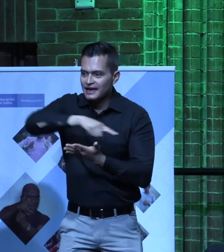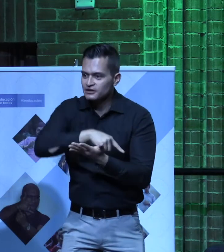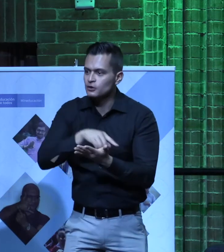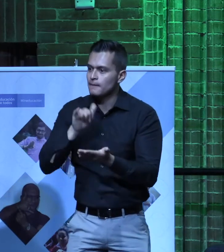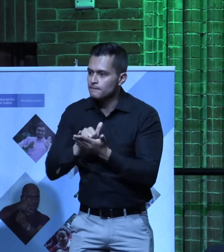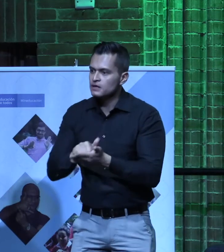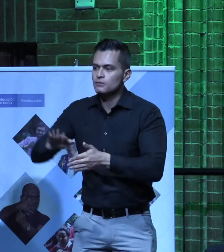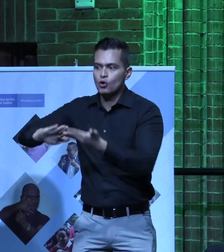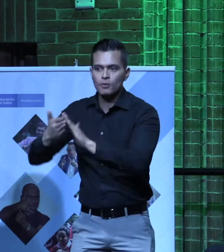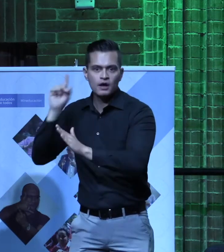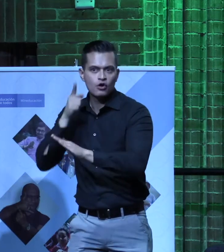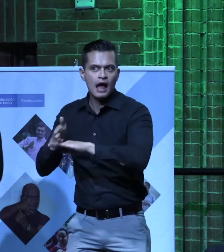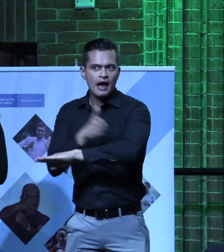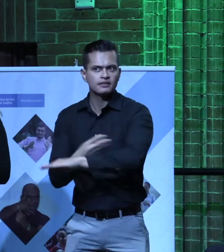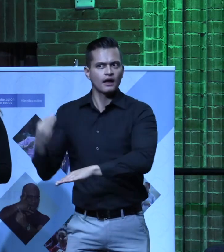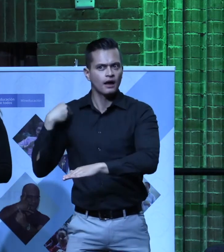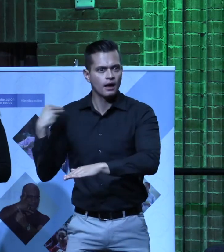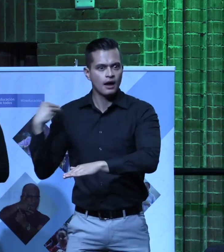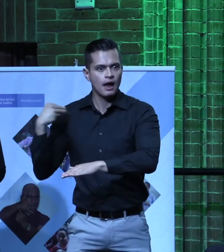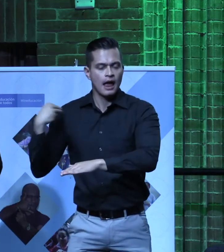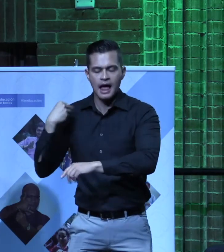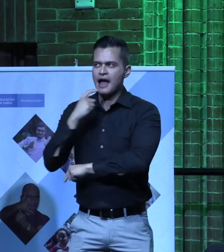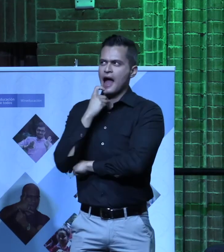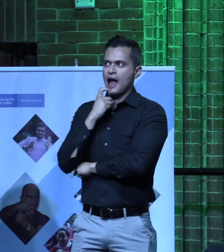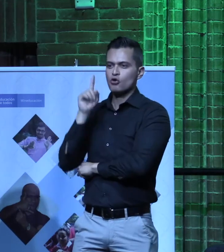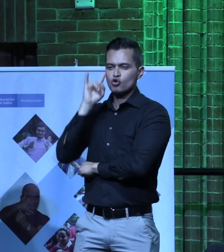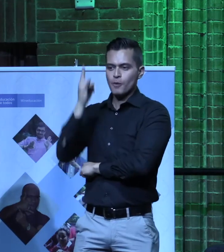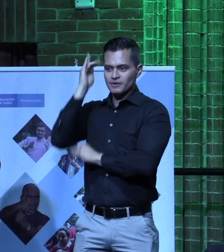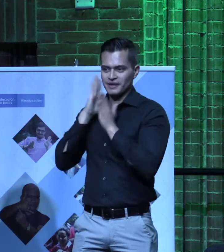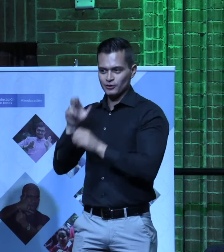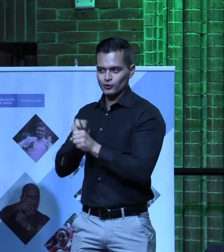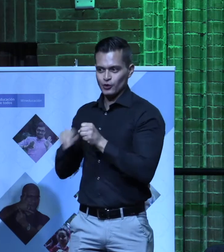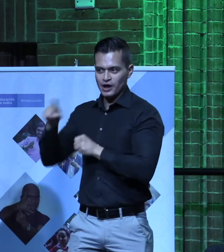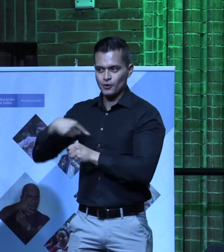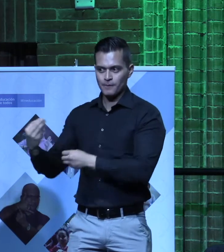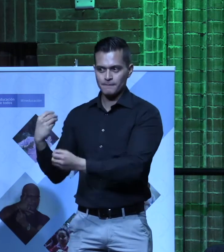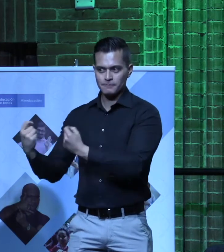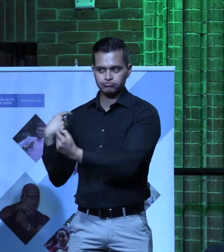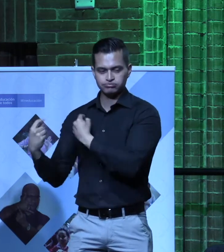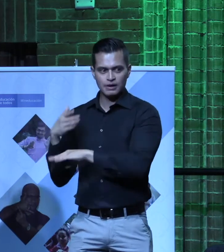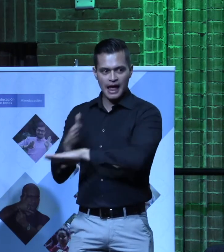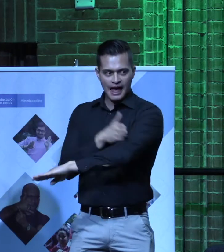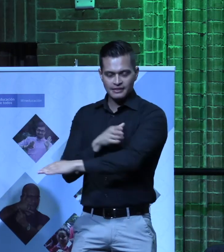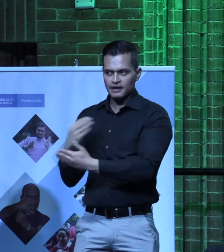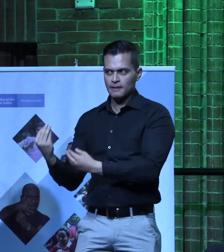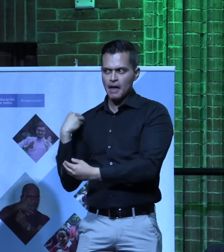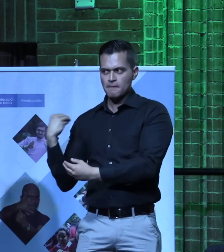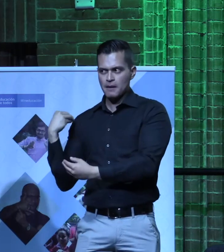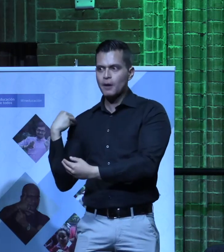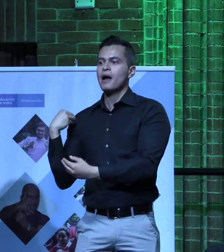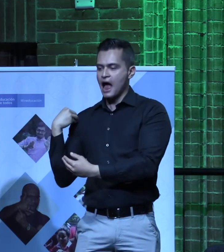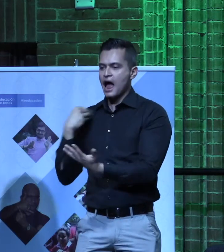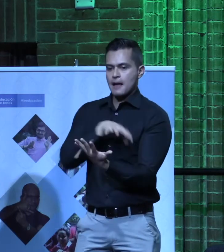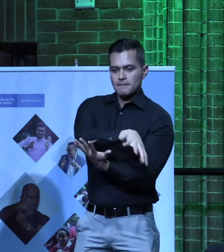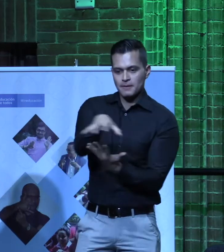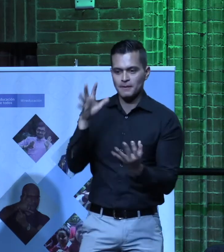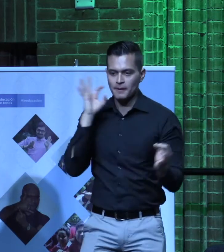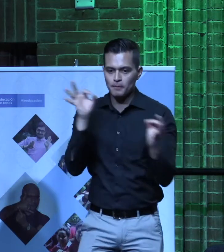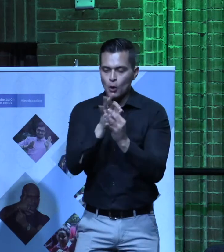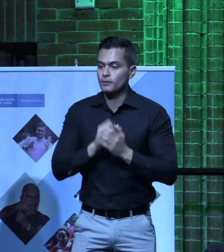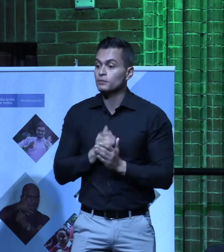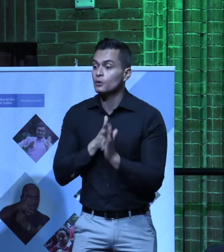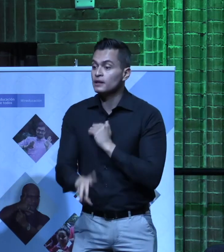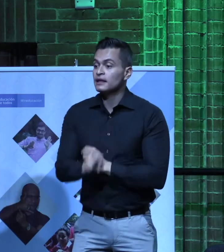estaba demandando. Esa información la obtuvimos de atención al ciudadano. Y aquí entonces trabajamos con